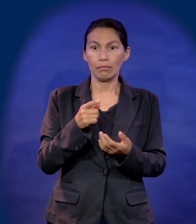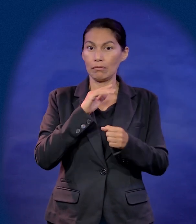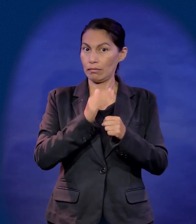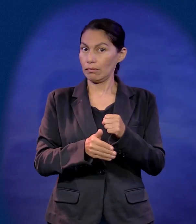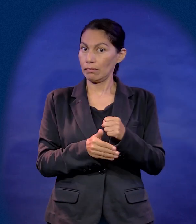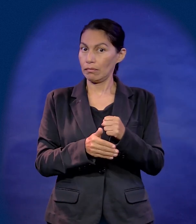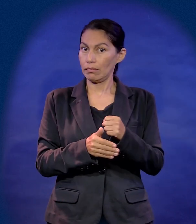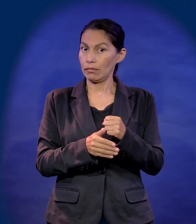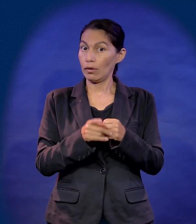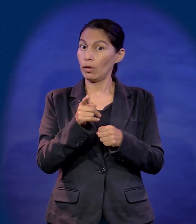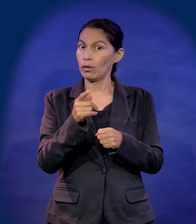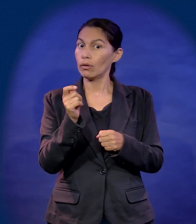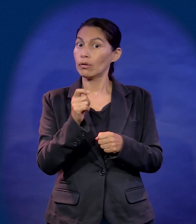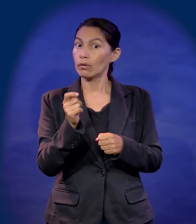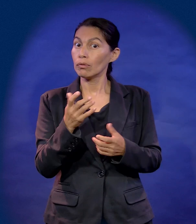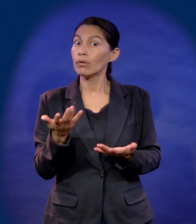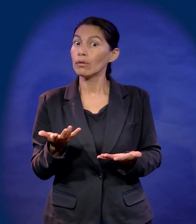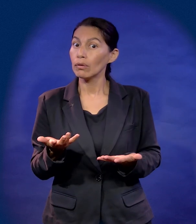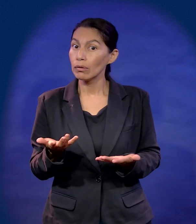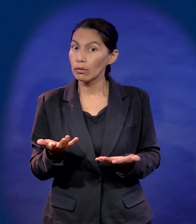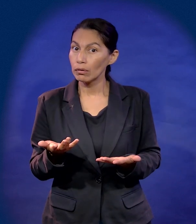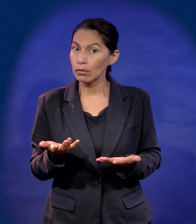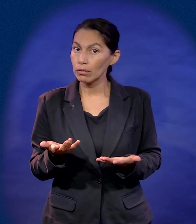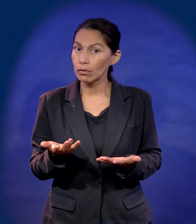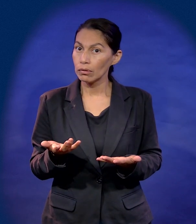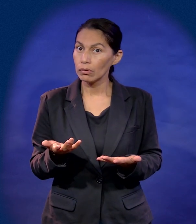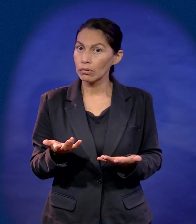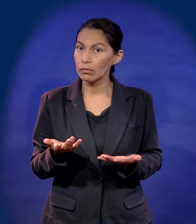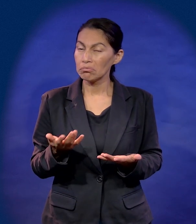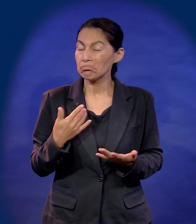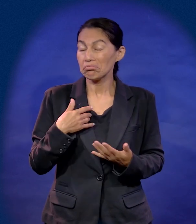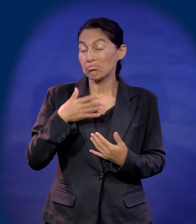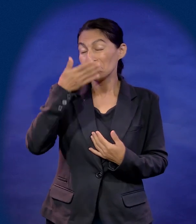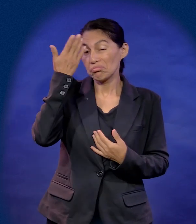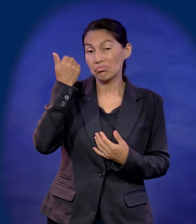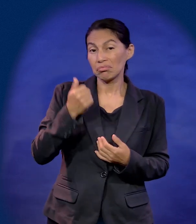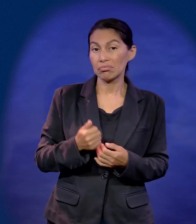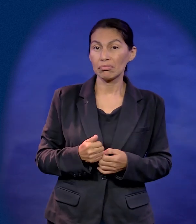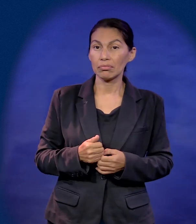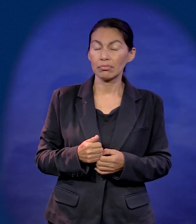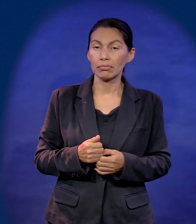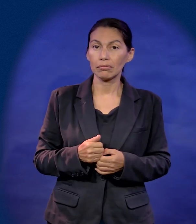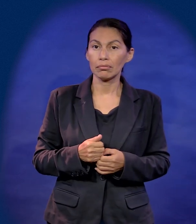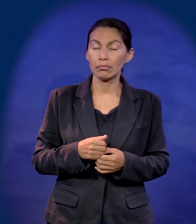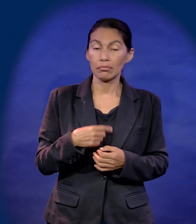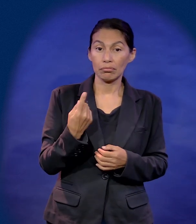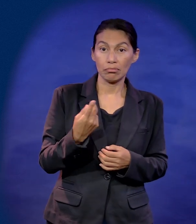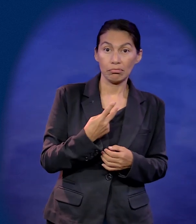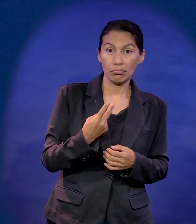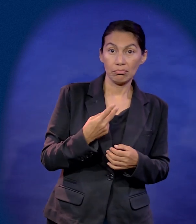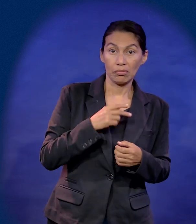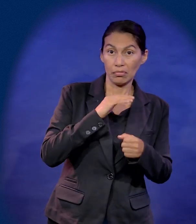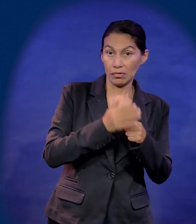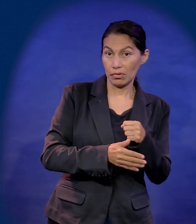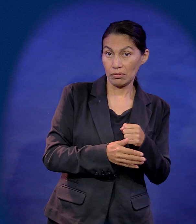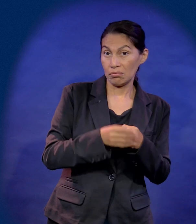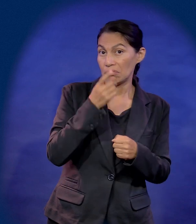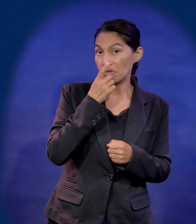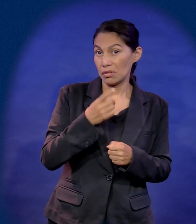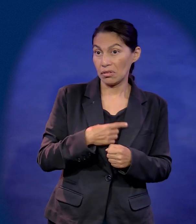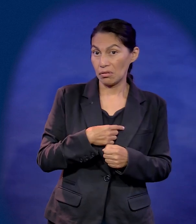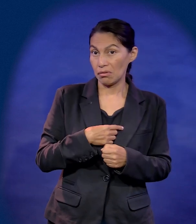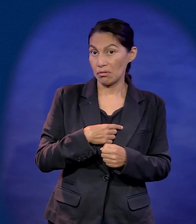luego reaccioné y dije, ¿terminaron? ¿Y tu novio dónde está? No sé.